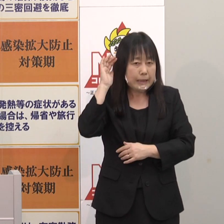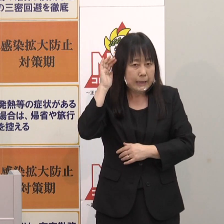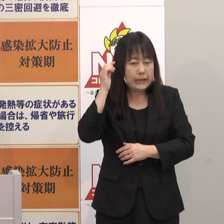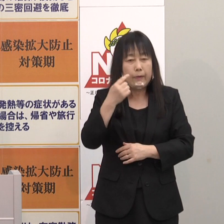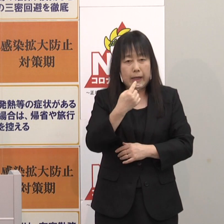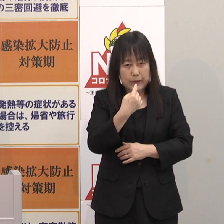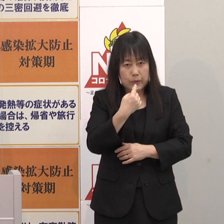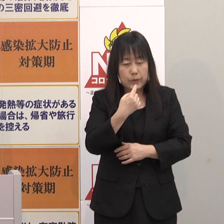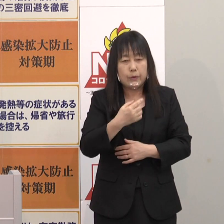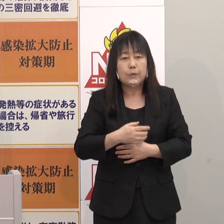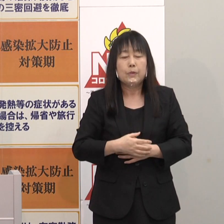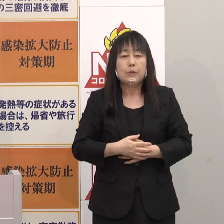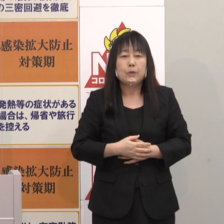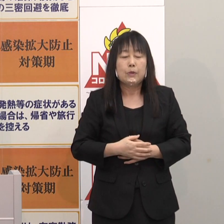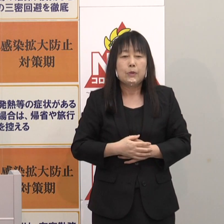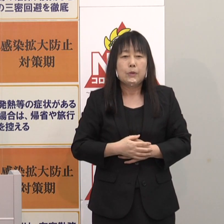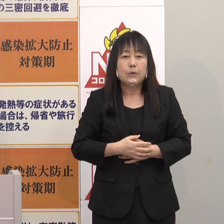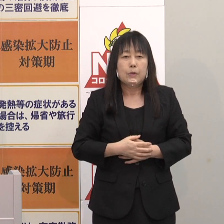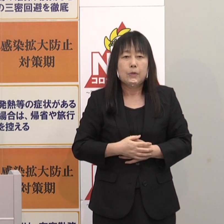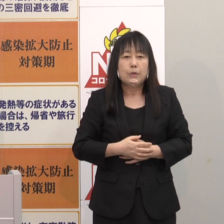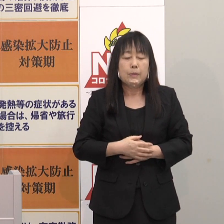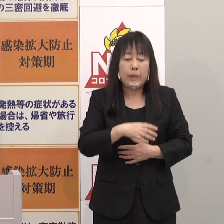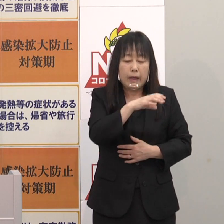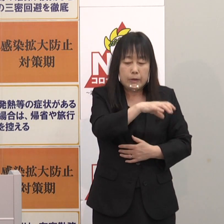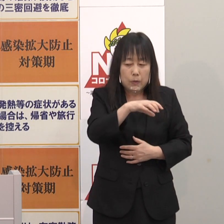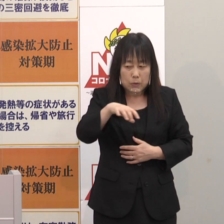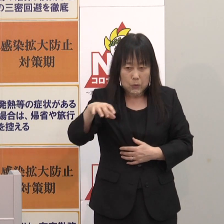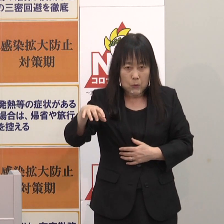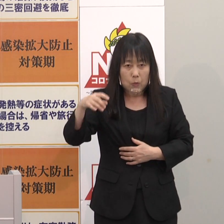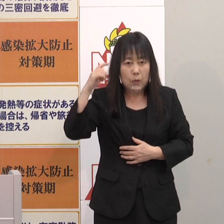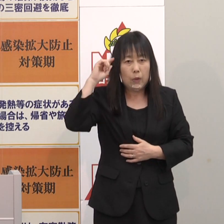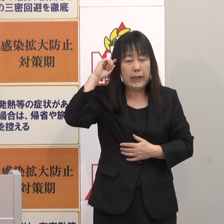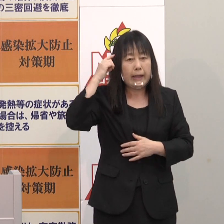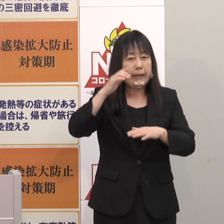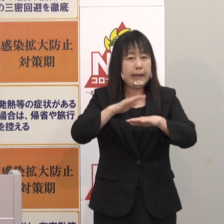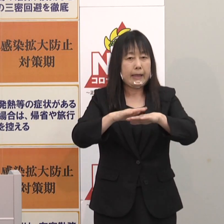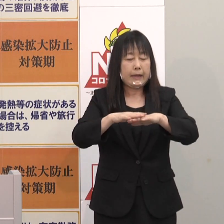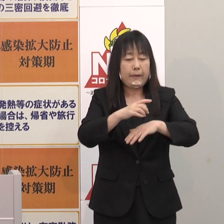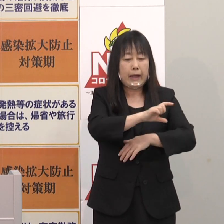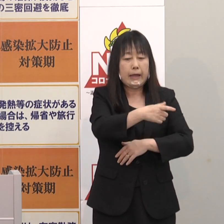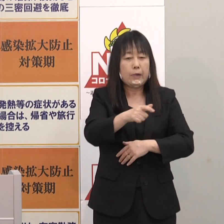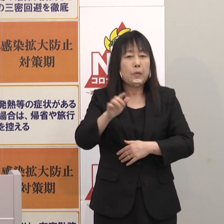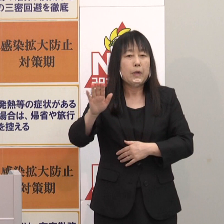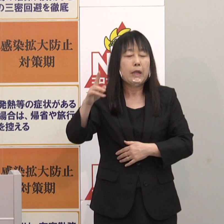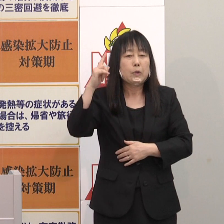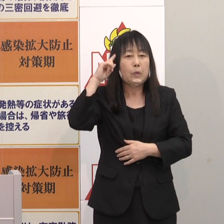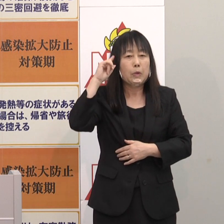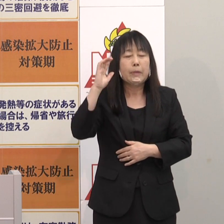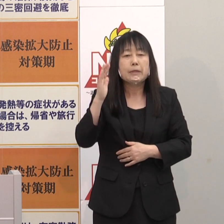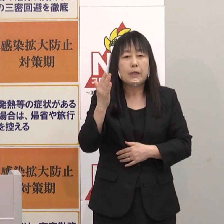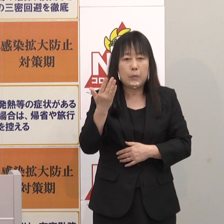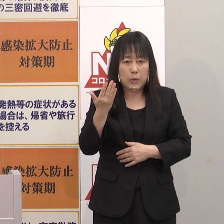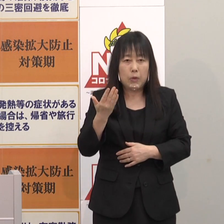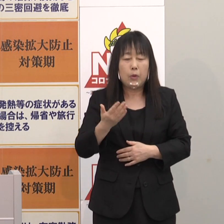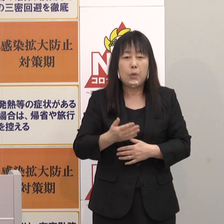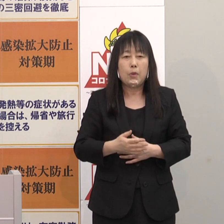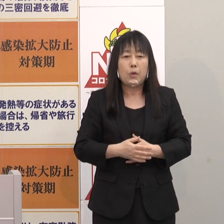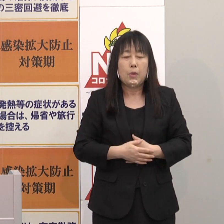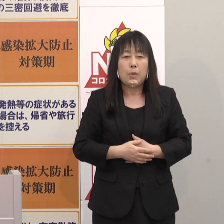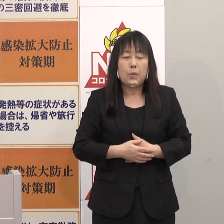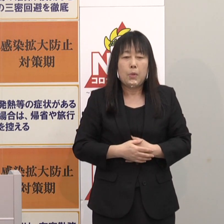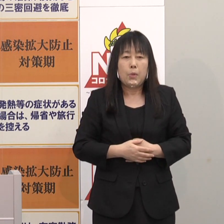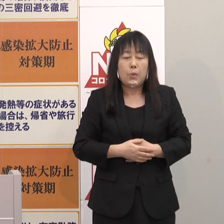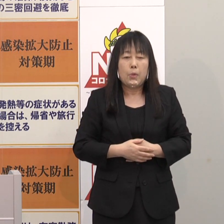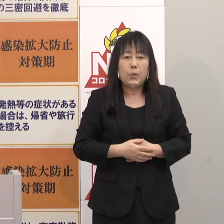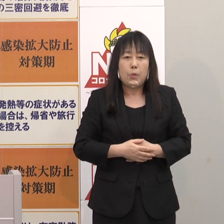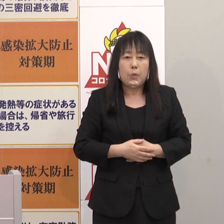いろいろな考え方があると思いますけれども、なかなかこの問題についてです